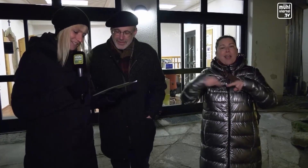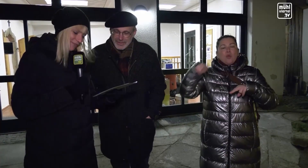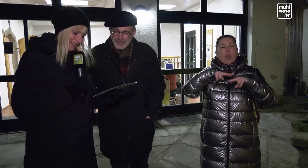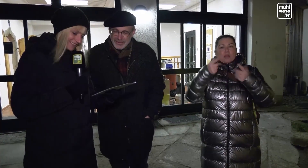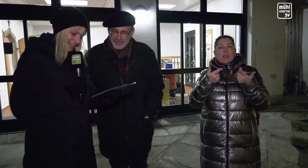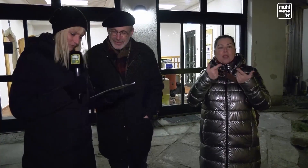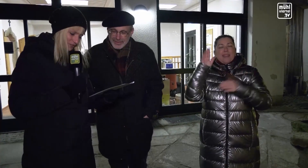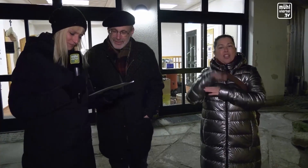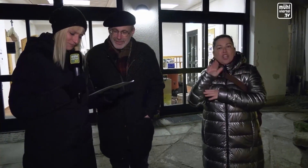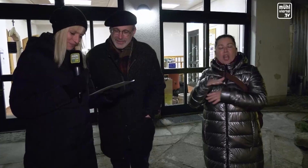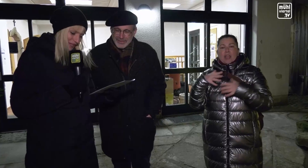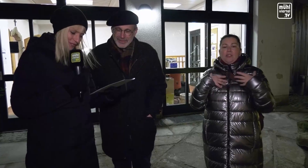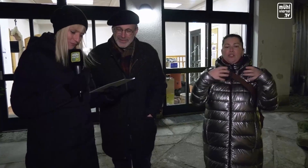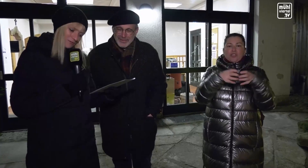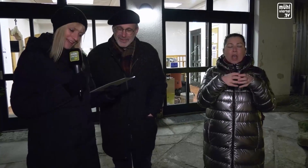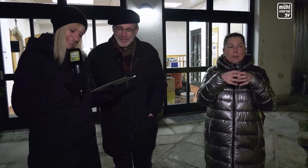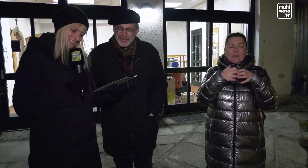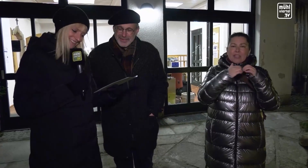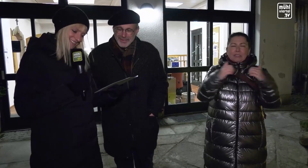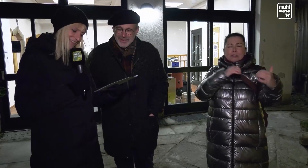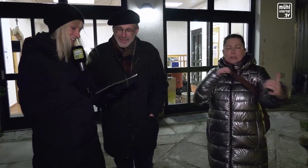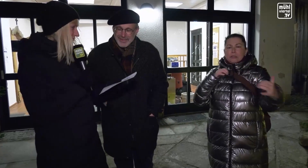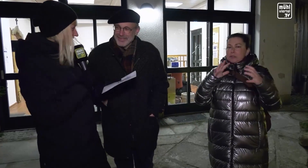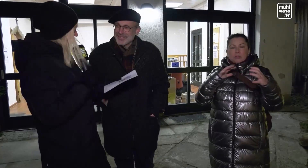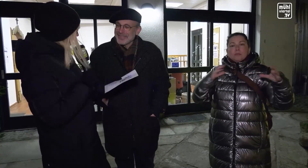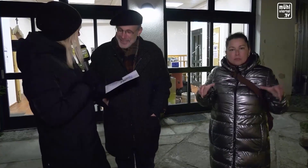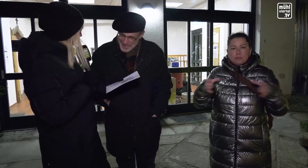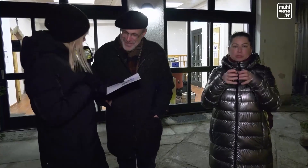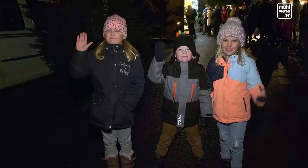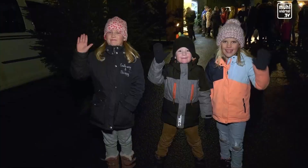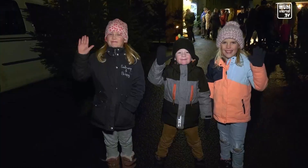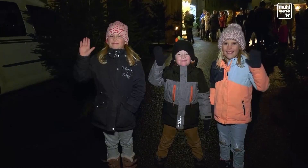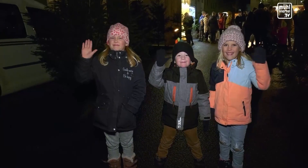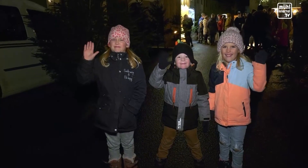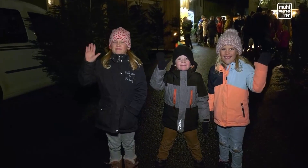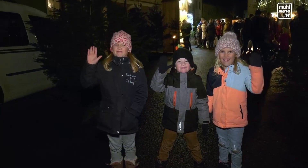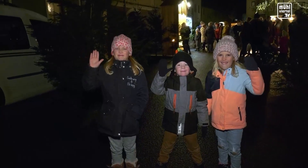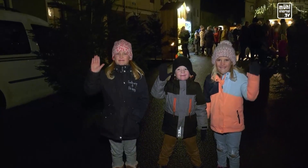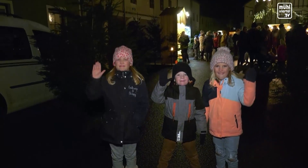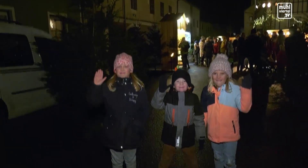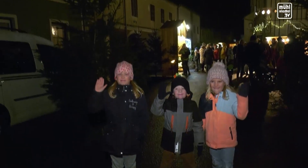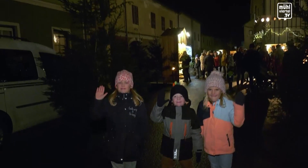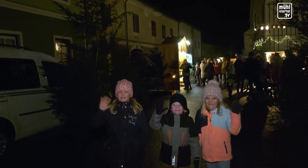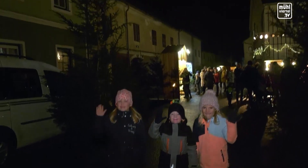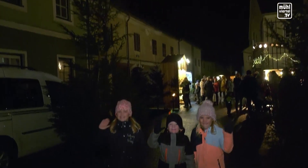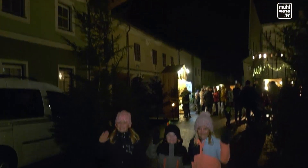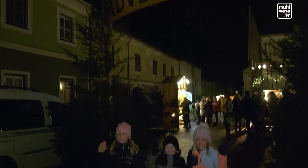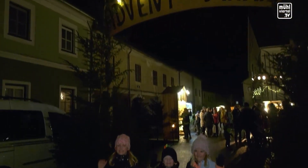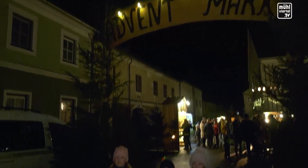seine entzweiende Kraft. Frohe Weihnachten, Johannes Fellinger. Ja, steht da drauf. Dankeschön. Das ist gut.